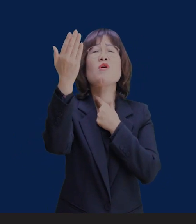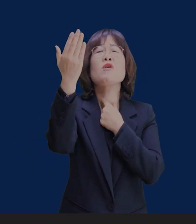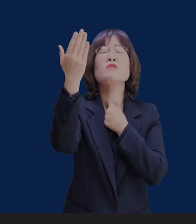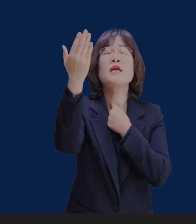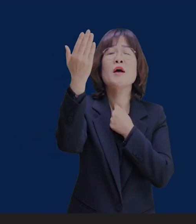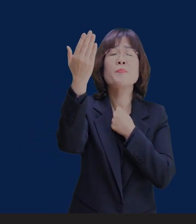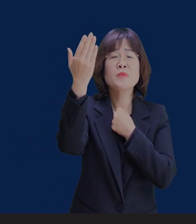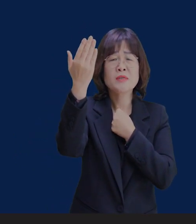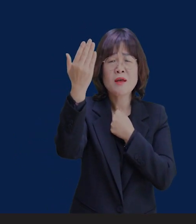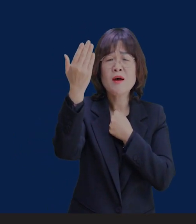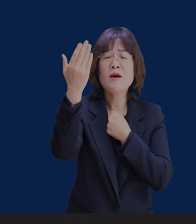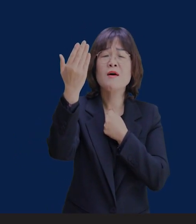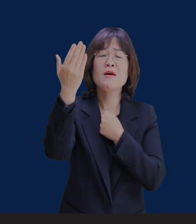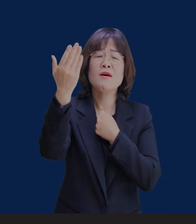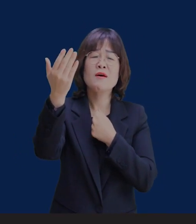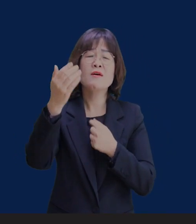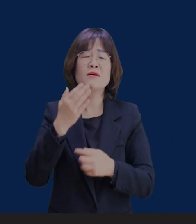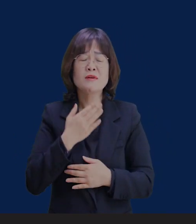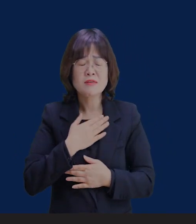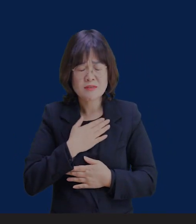원합니다. 더